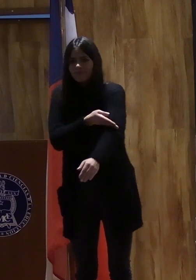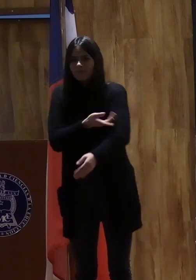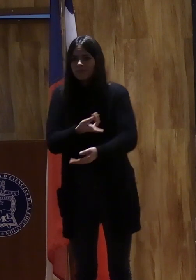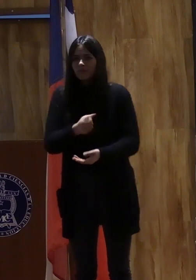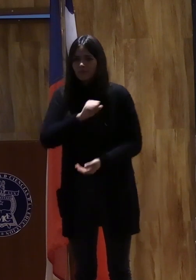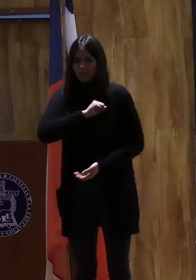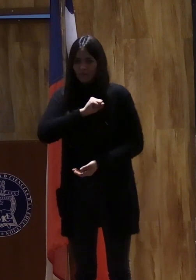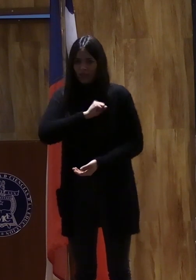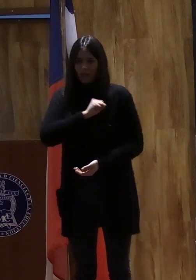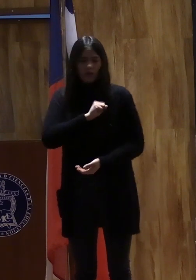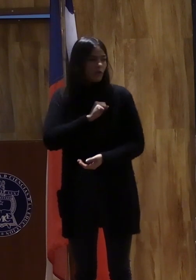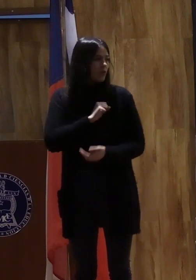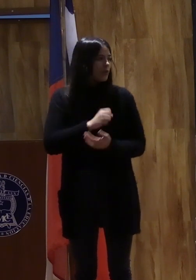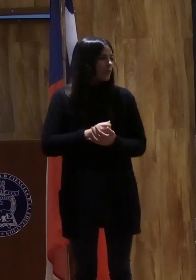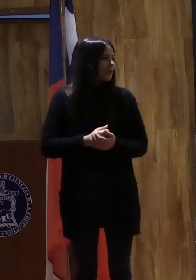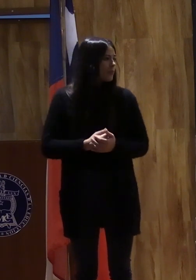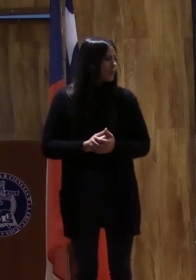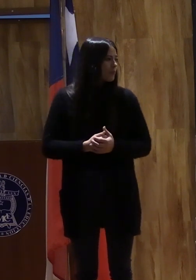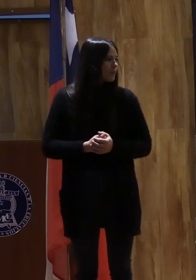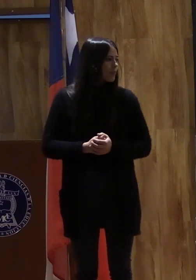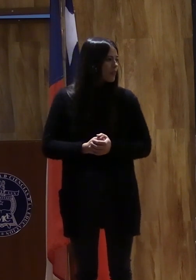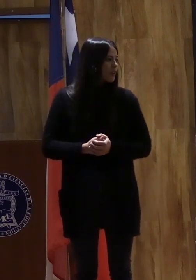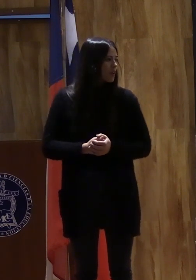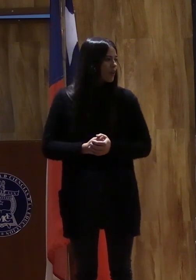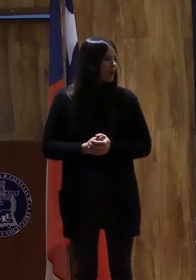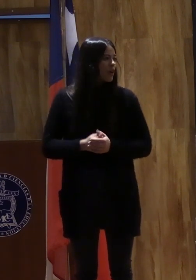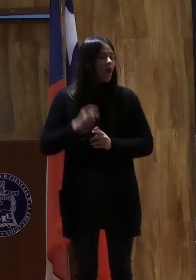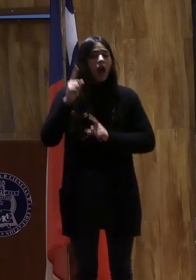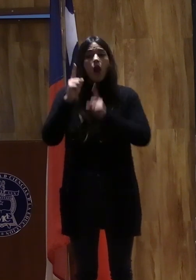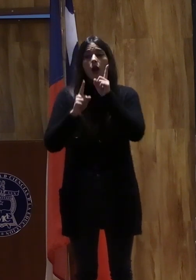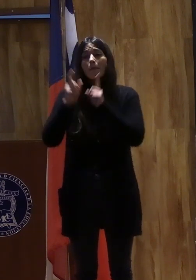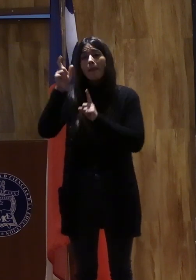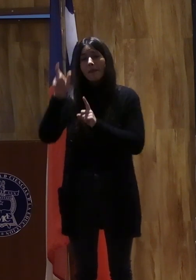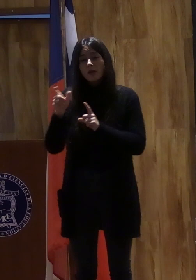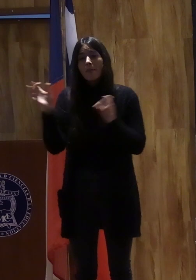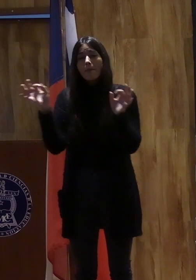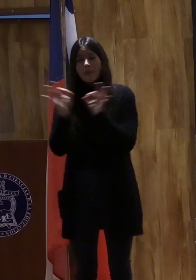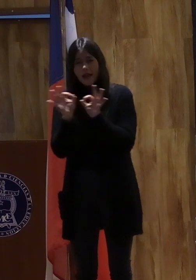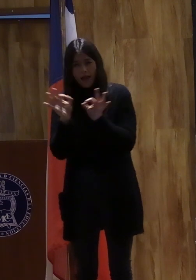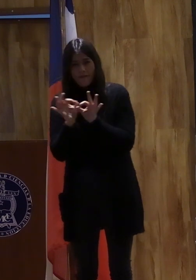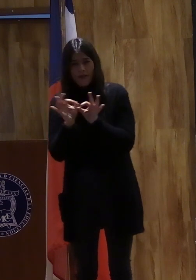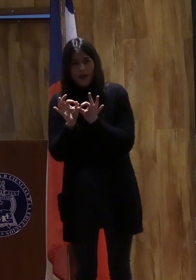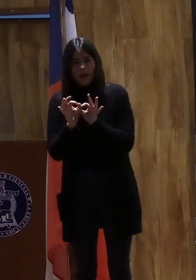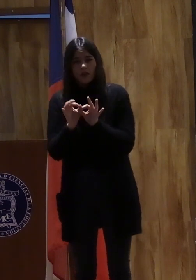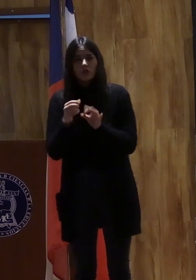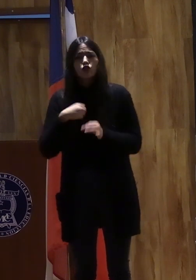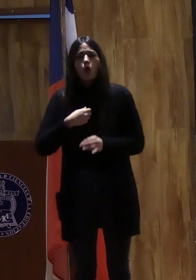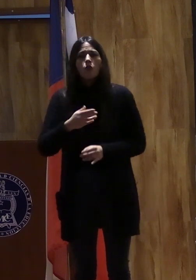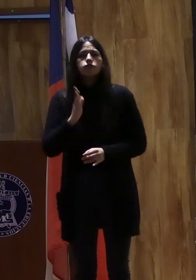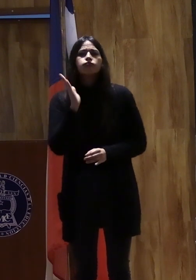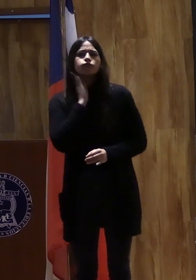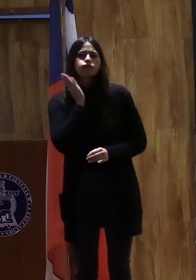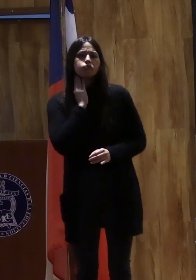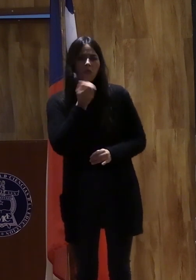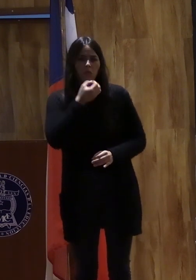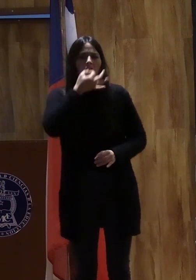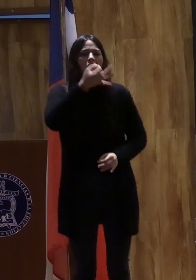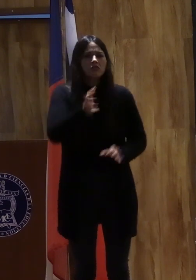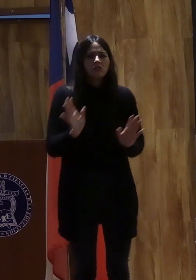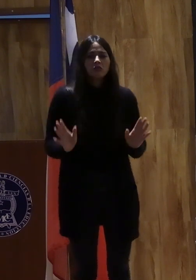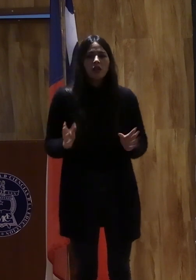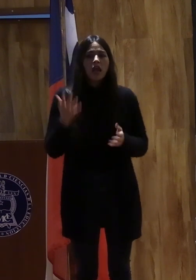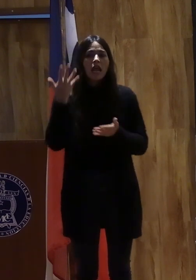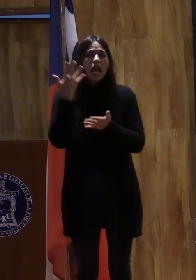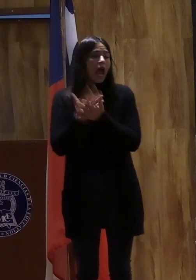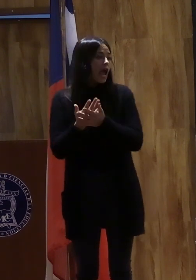pensando, creo que alguien me explicaba eso, yo no entiendo nada, pero igual soy hocicón. Hay 3